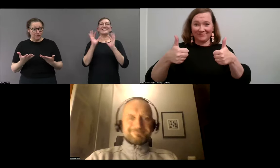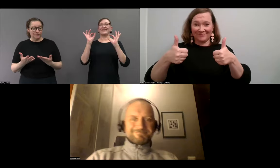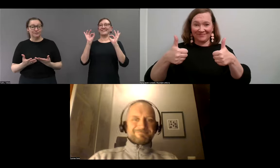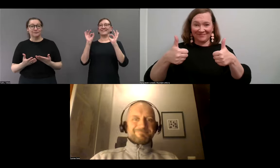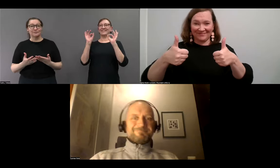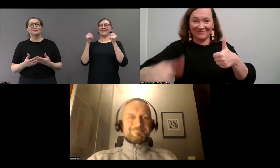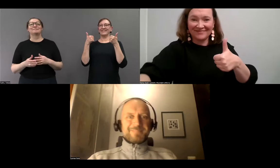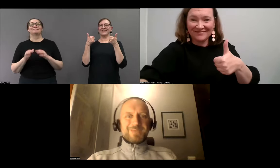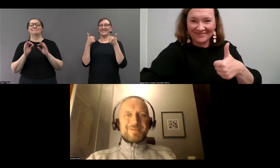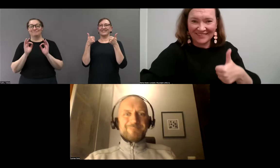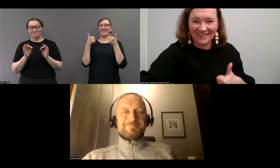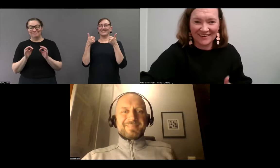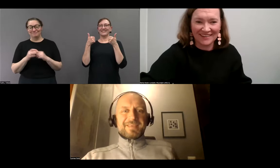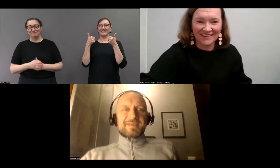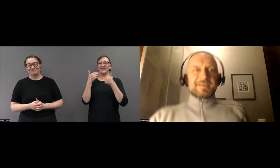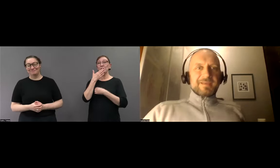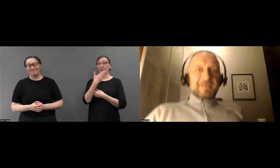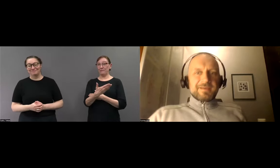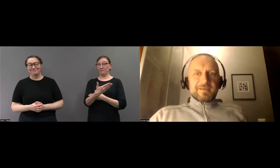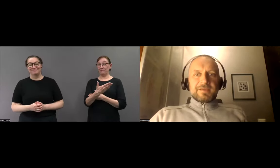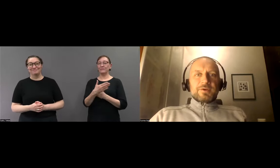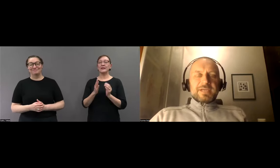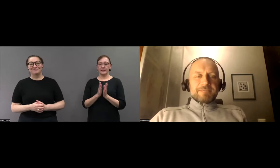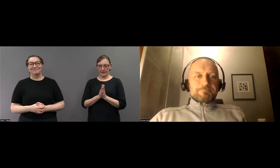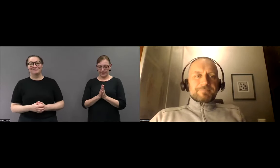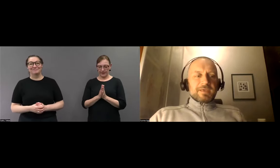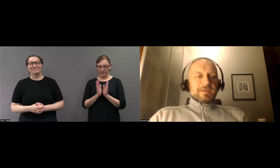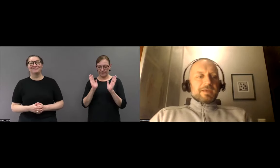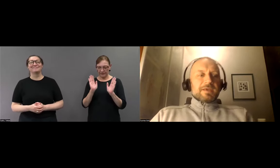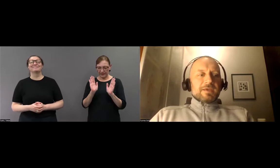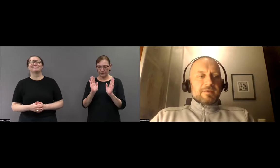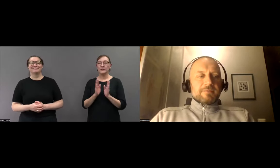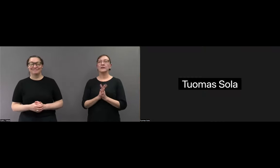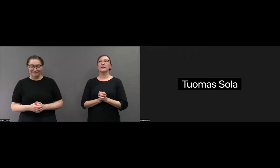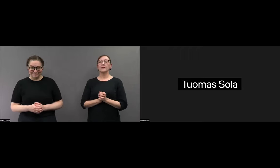Kyllä, hyvä, kiitoksia. Hyvä. No niin,